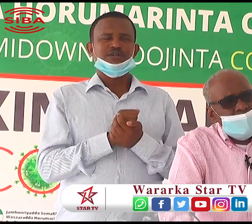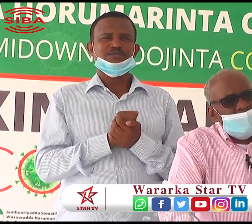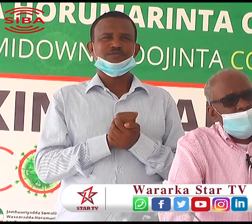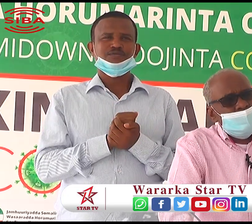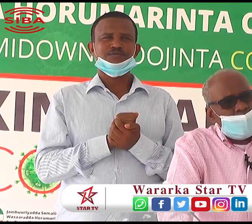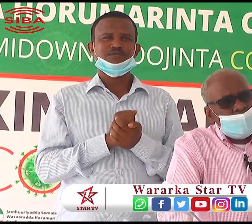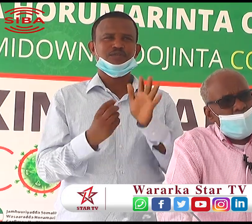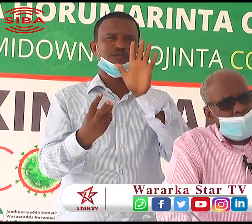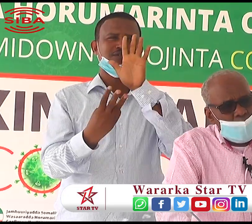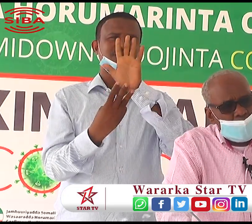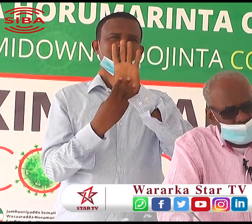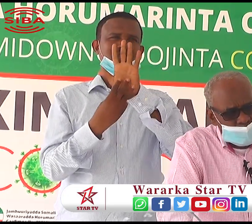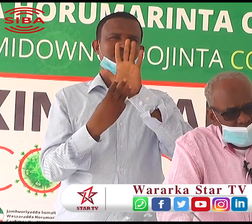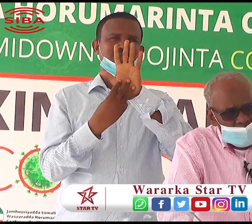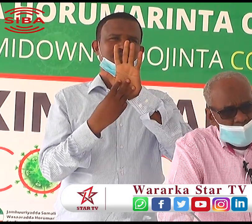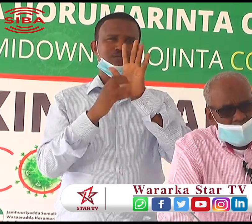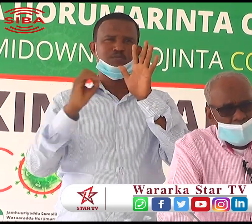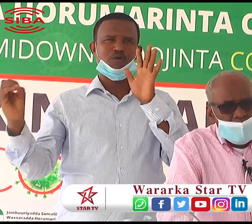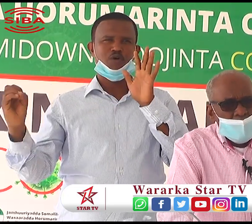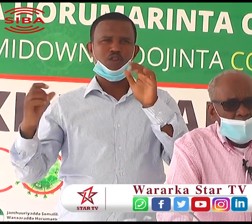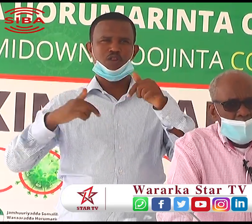weeye 800 oo qof